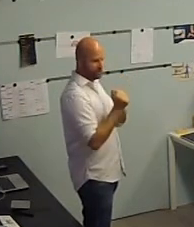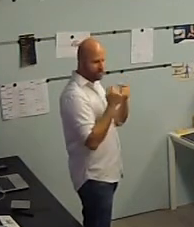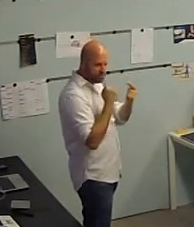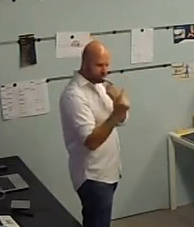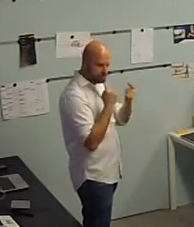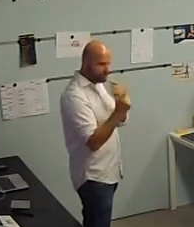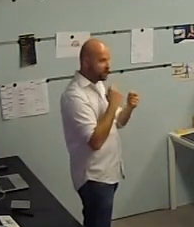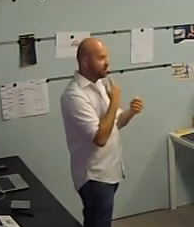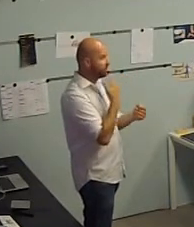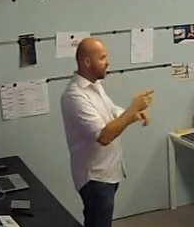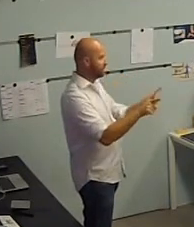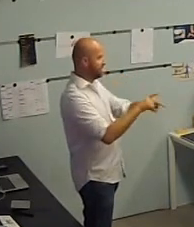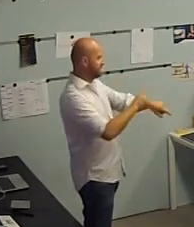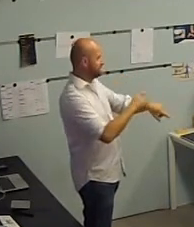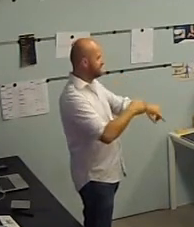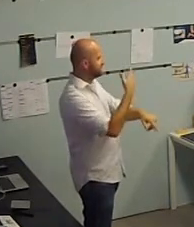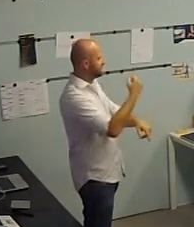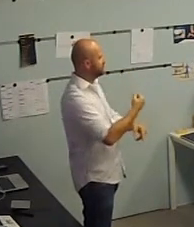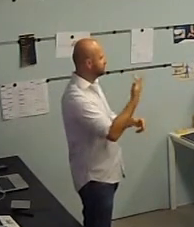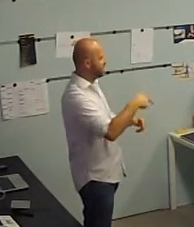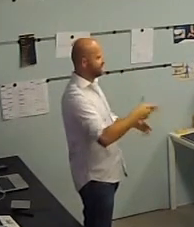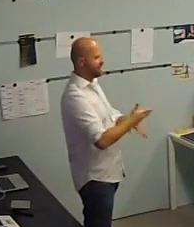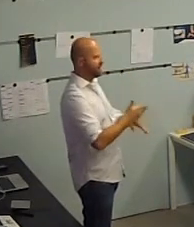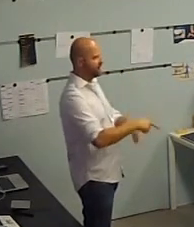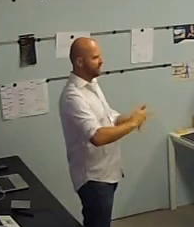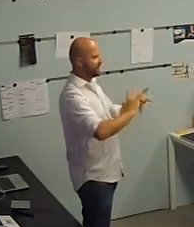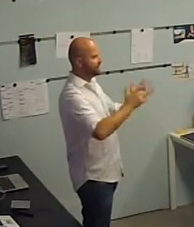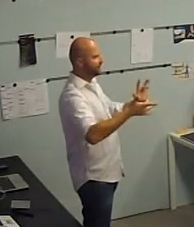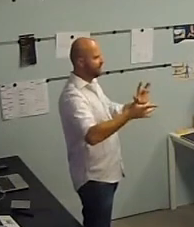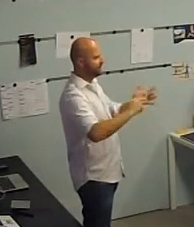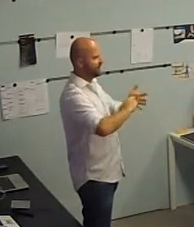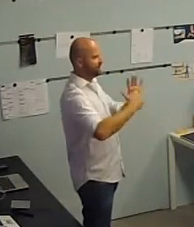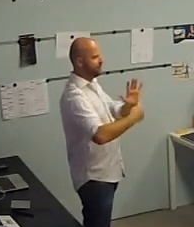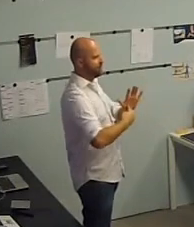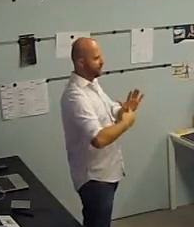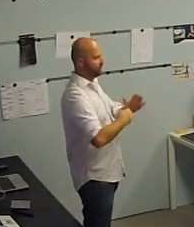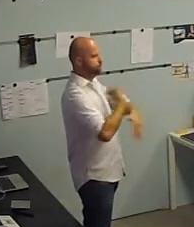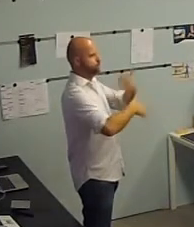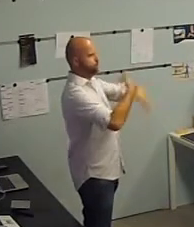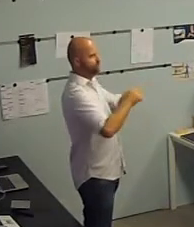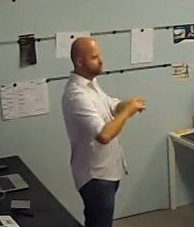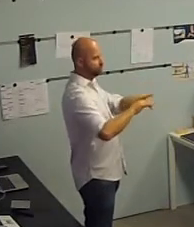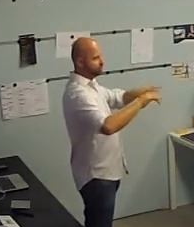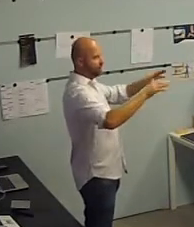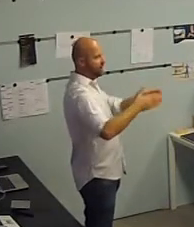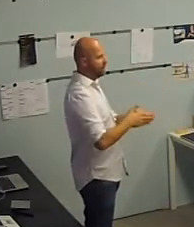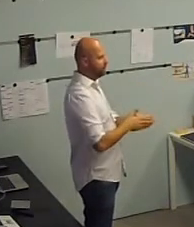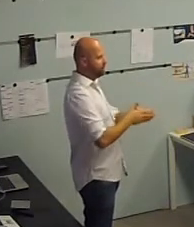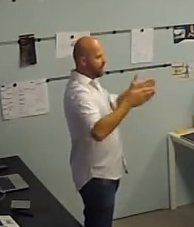Michel Laubach und ich, haben darüber diskutiert und gemerkt, in dieser Zeit entstand ja auch diese Internettechnik, die war